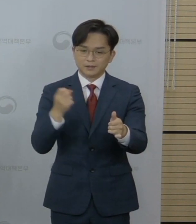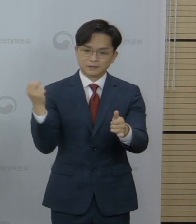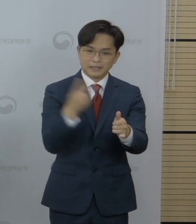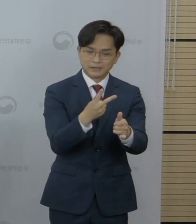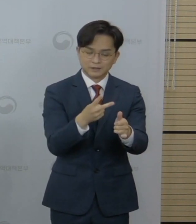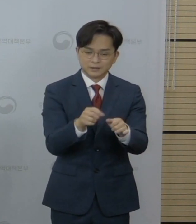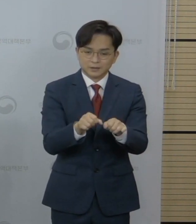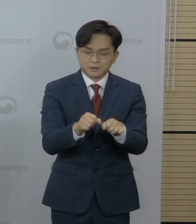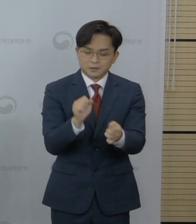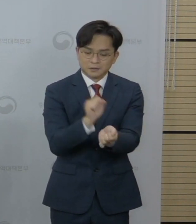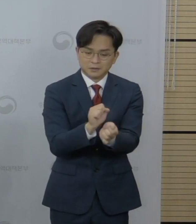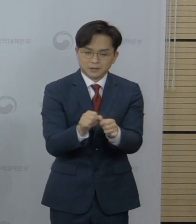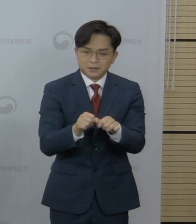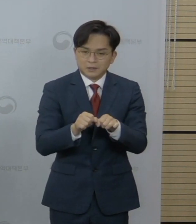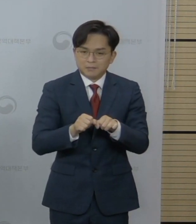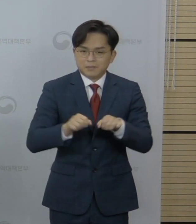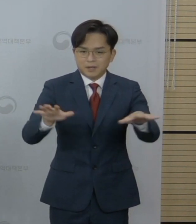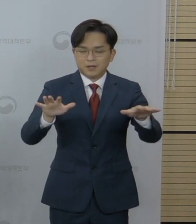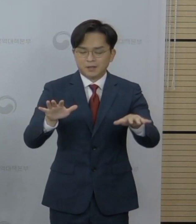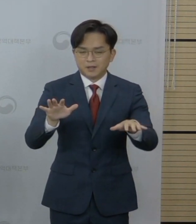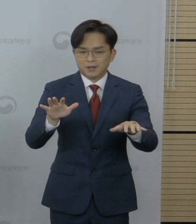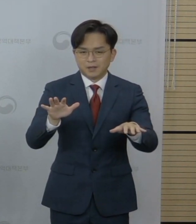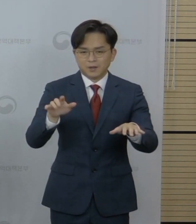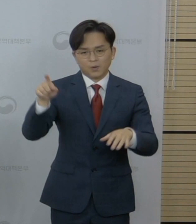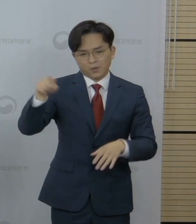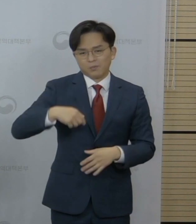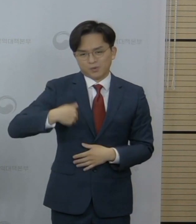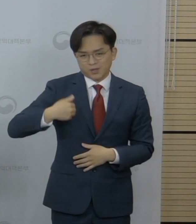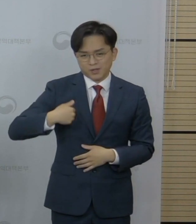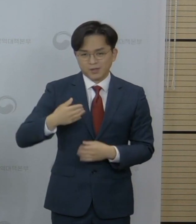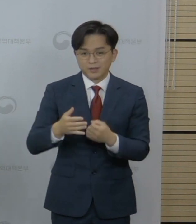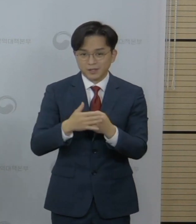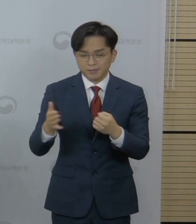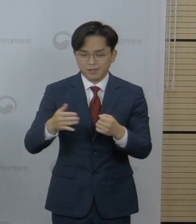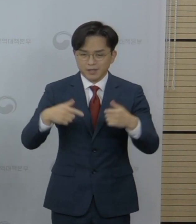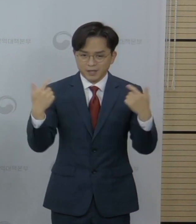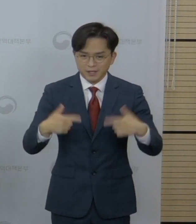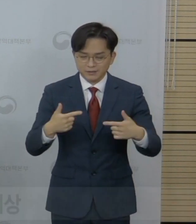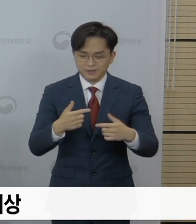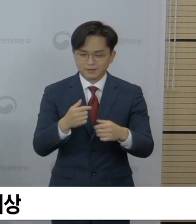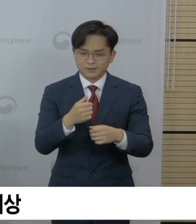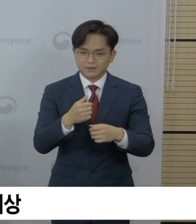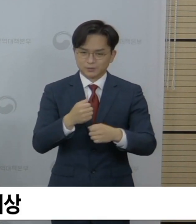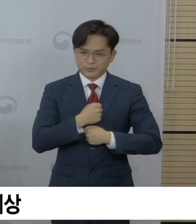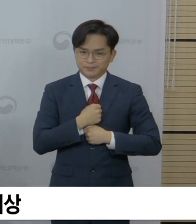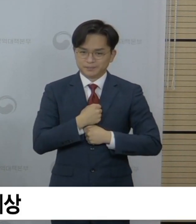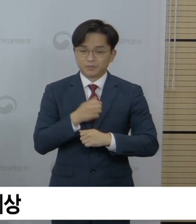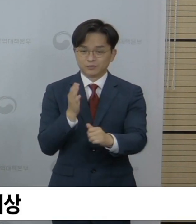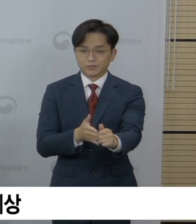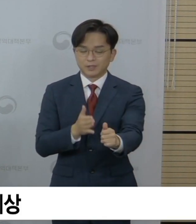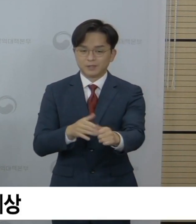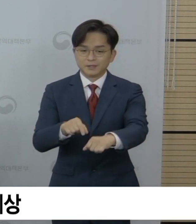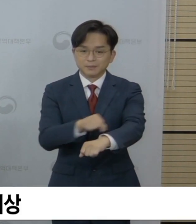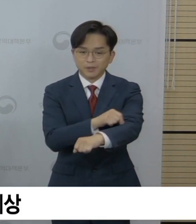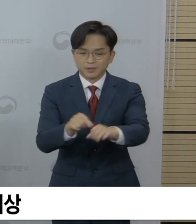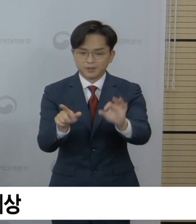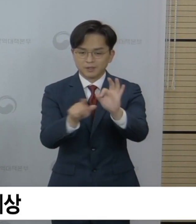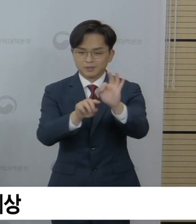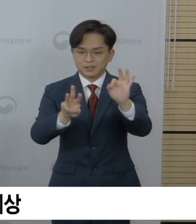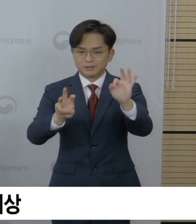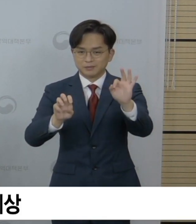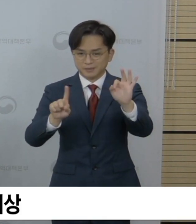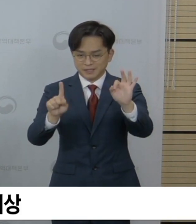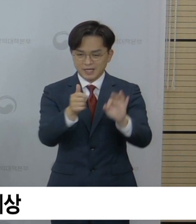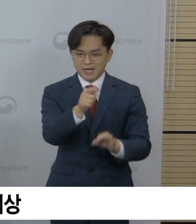유념하시어 방역수칙을 더욱 철저히 이행해 주시되 특별히 이번 주말 할로윈 데이와 관련한